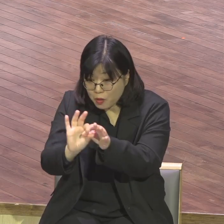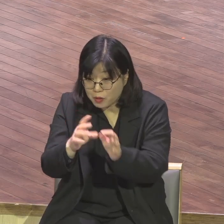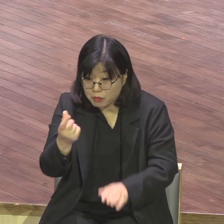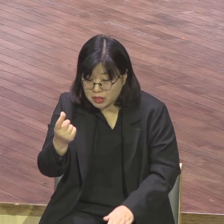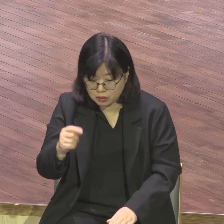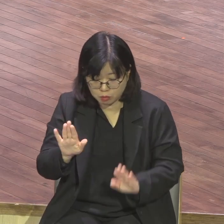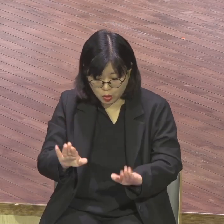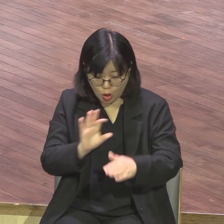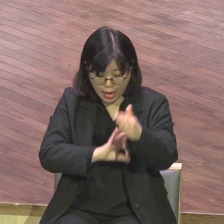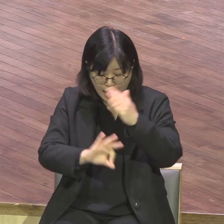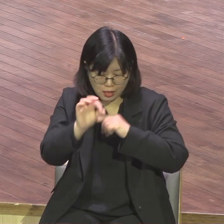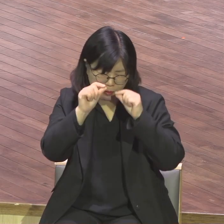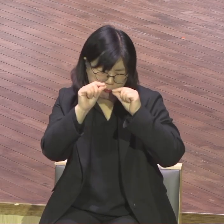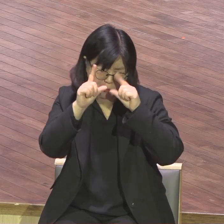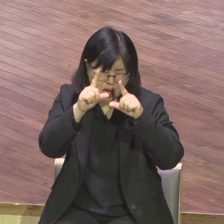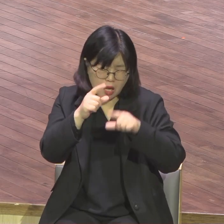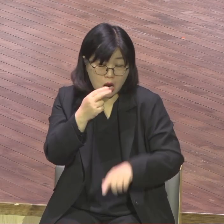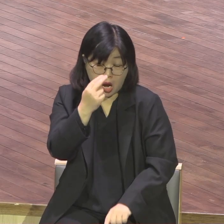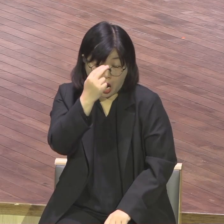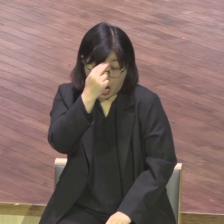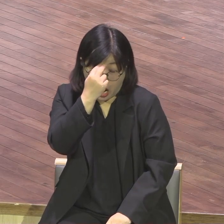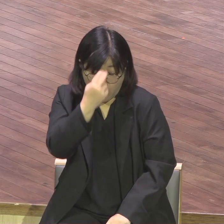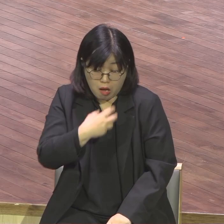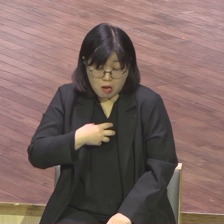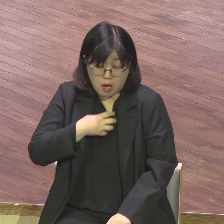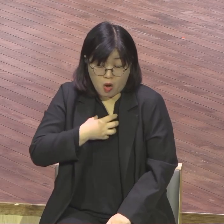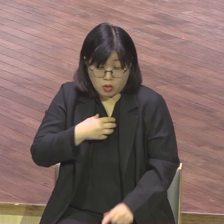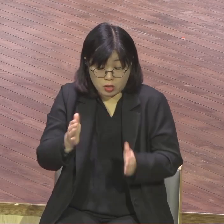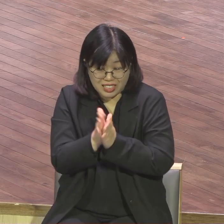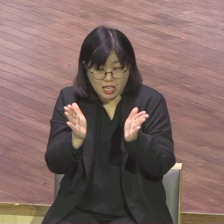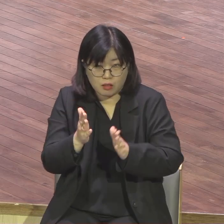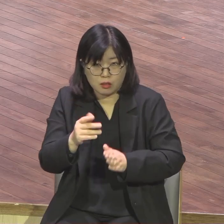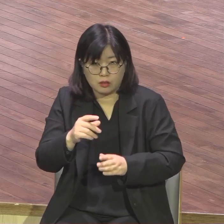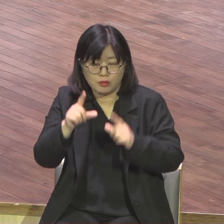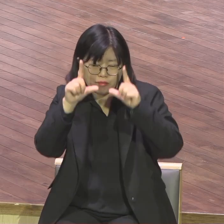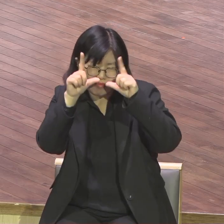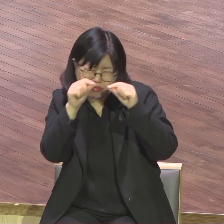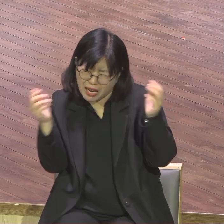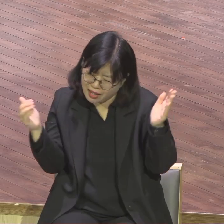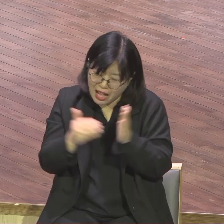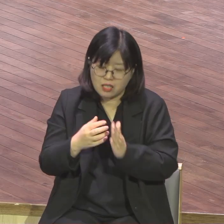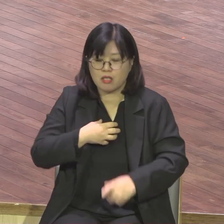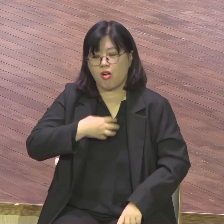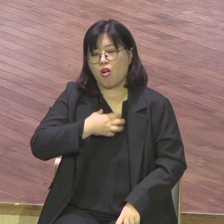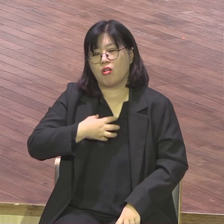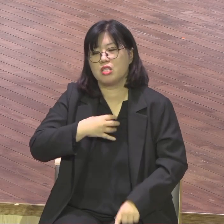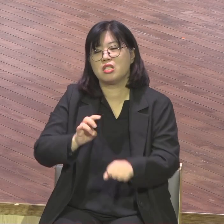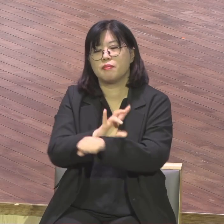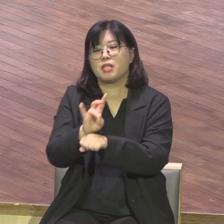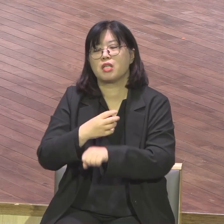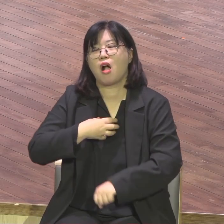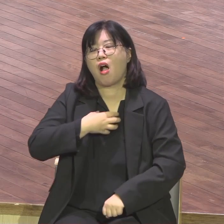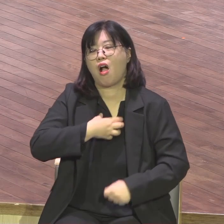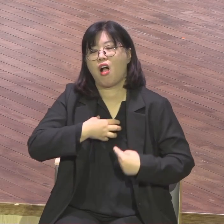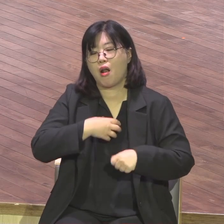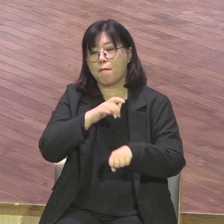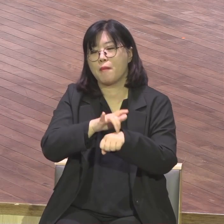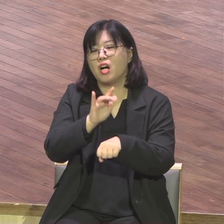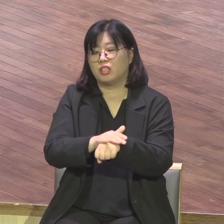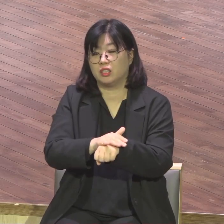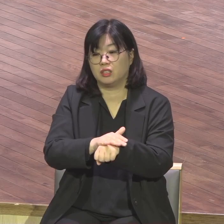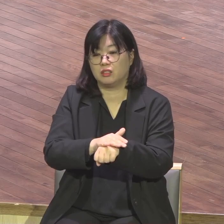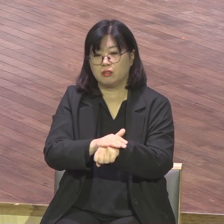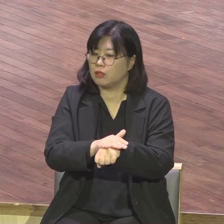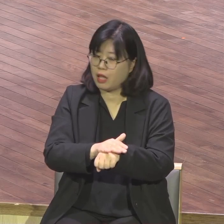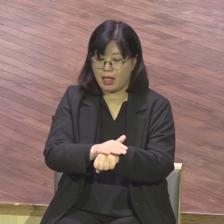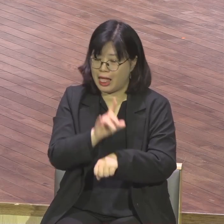걱정으로 시작해요. 눈 감을 때 걱정해요. 버릇이 버릇. 염려가 버릇이야 그냥. 자, 여러분 평안이